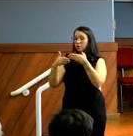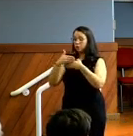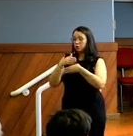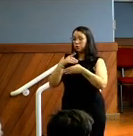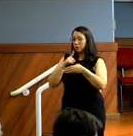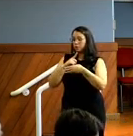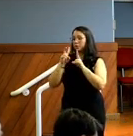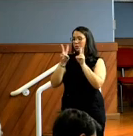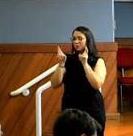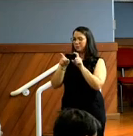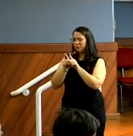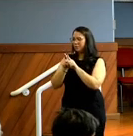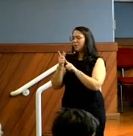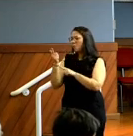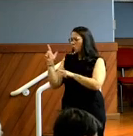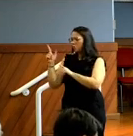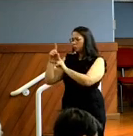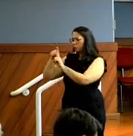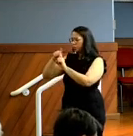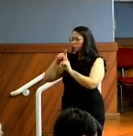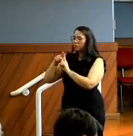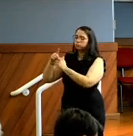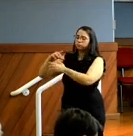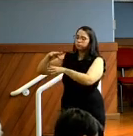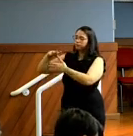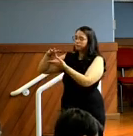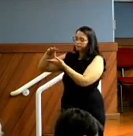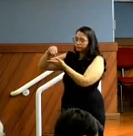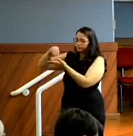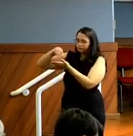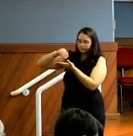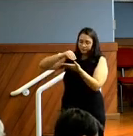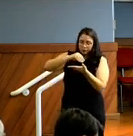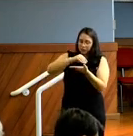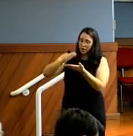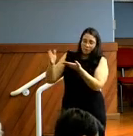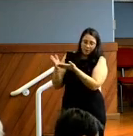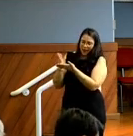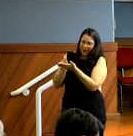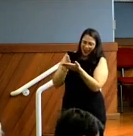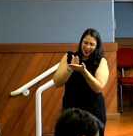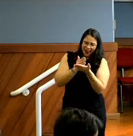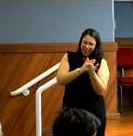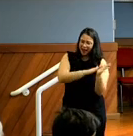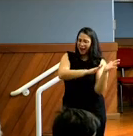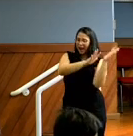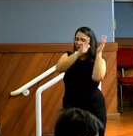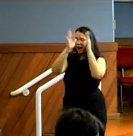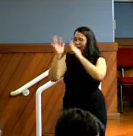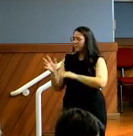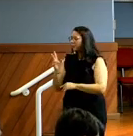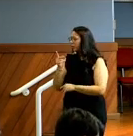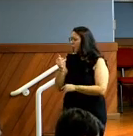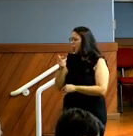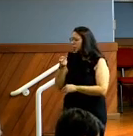slide. De cromo também, já ouvi todos os nomes, né? Então, e nós digitalizamos, uau, tudo, mantendo pau. Fizemos tudo bonitinho, eram quase